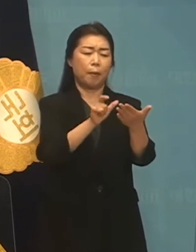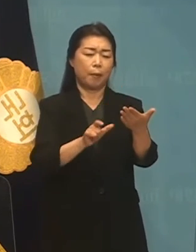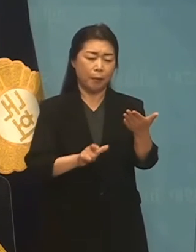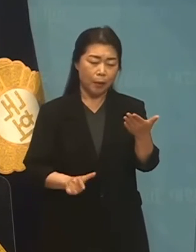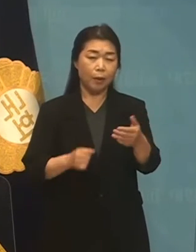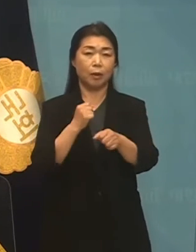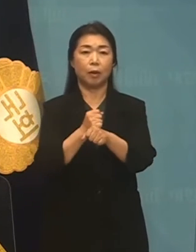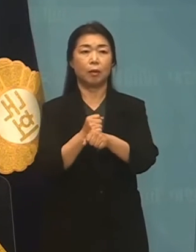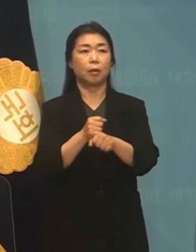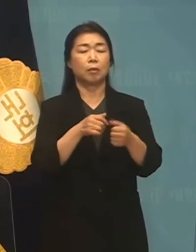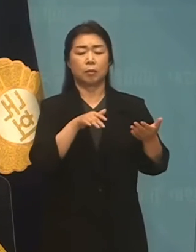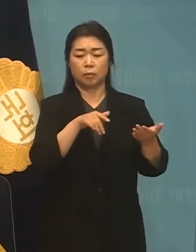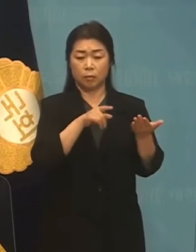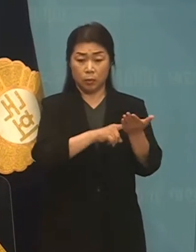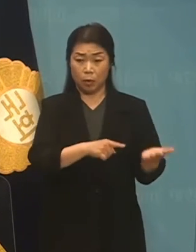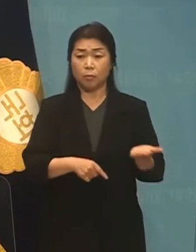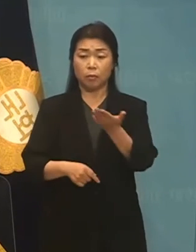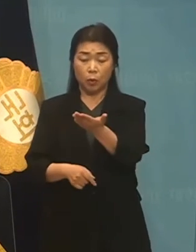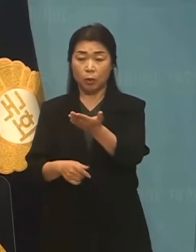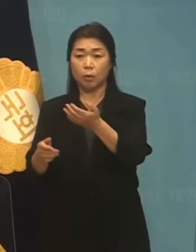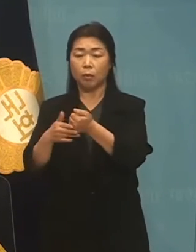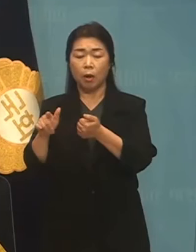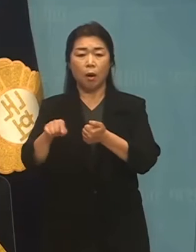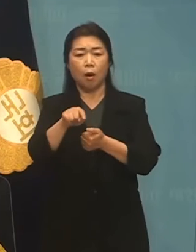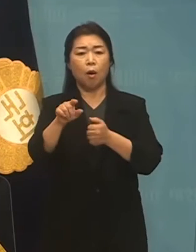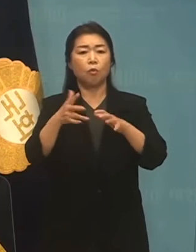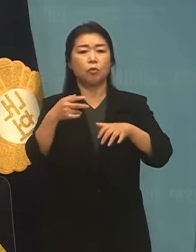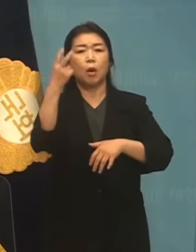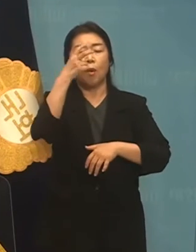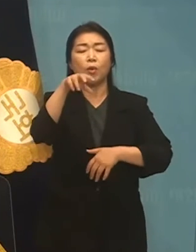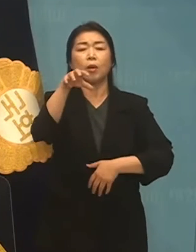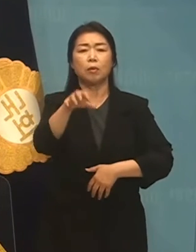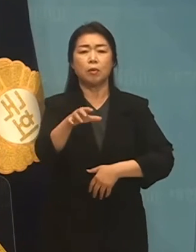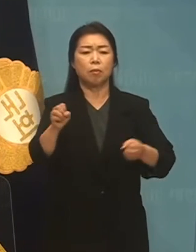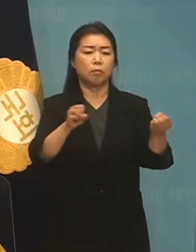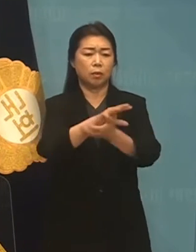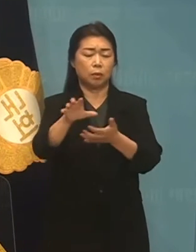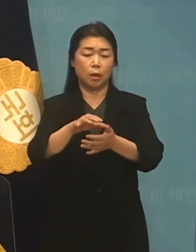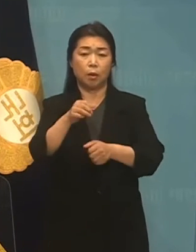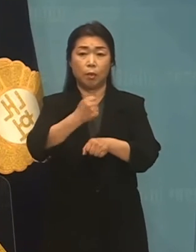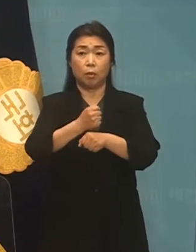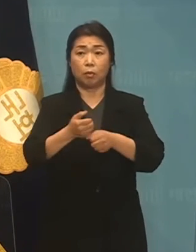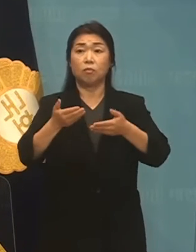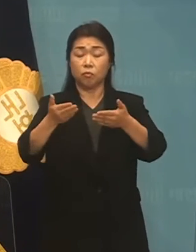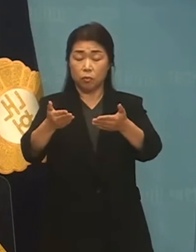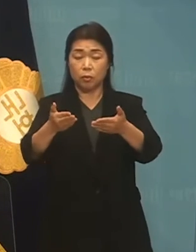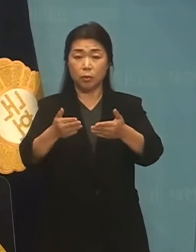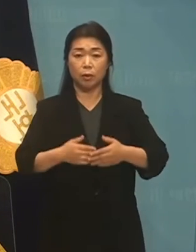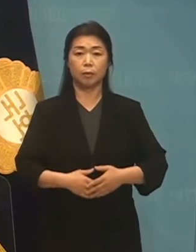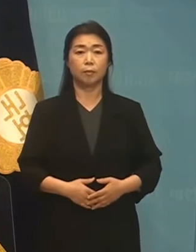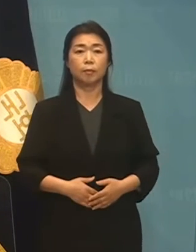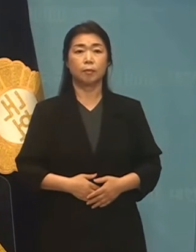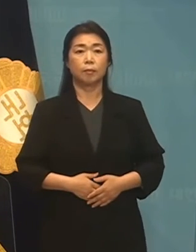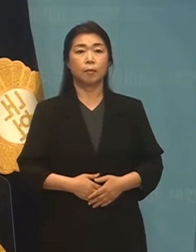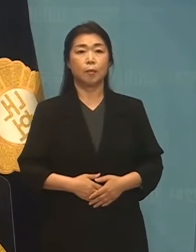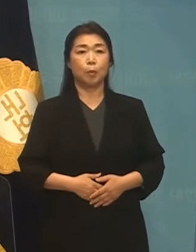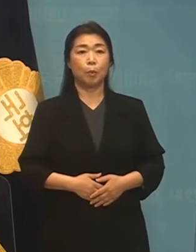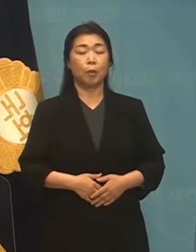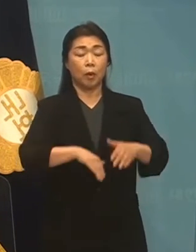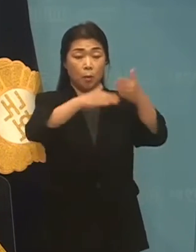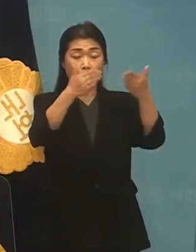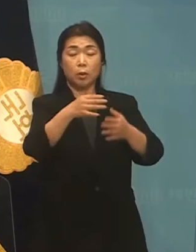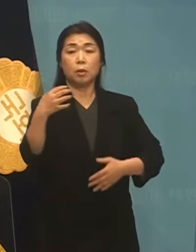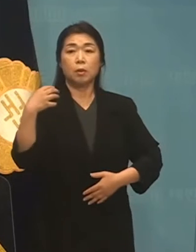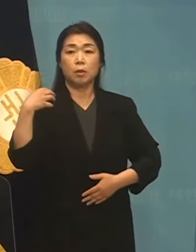묻지마 증인 요청으로 국정감사장을 특정 대선 후보에 대한 헐뜯기 청문회로 몰아가고 있는 것이다.